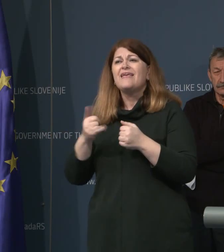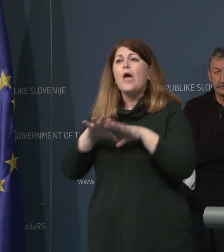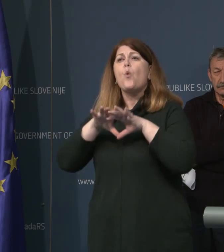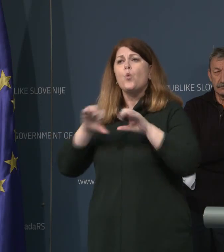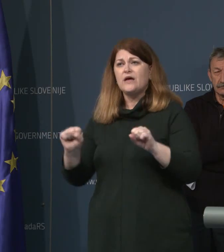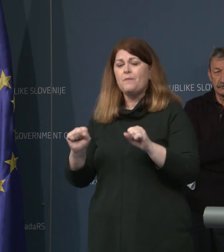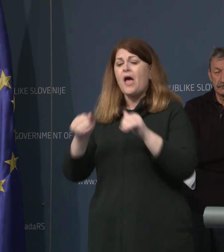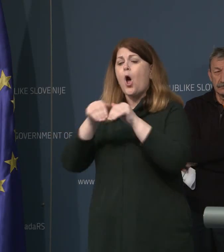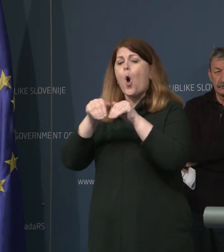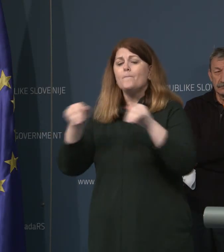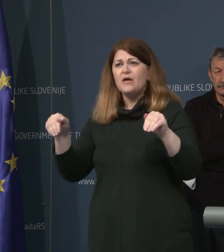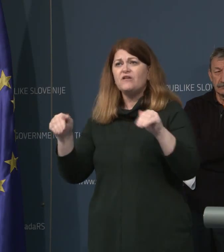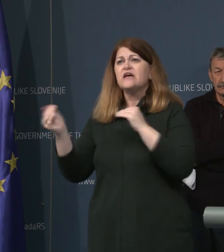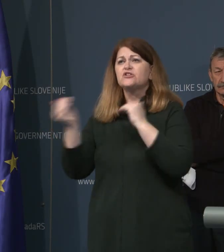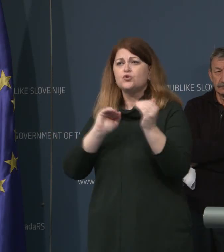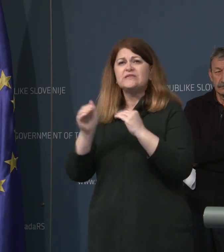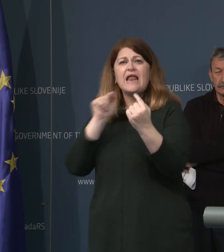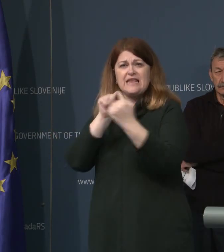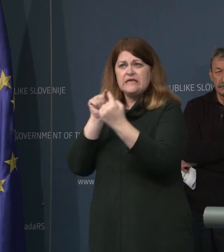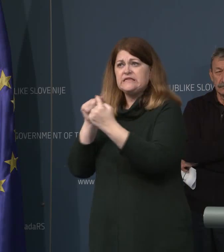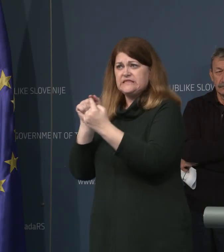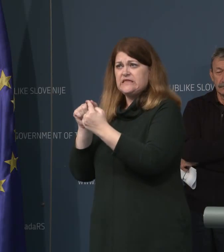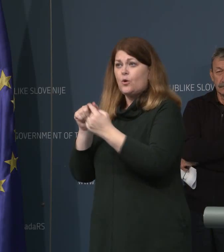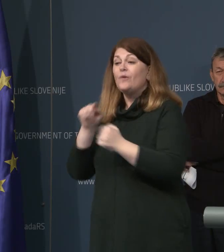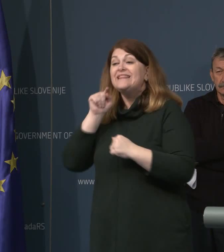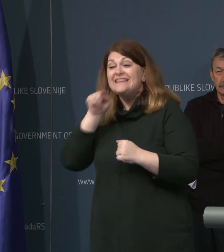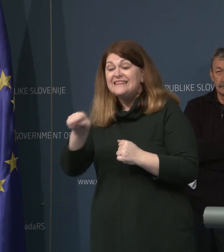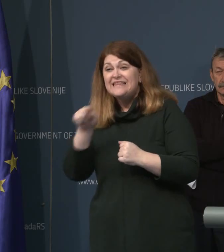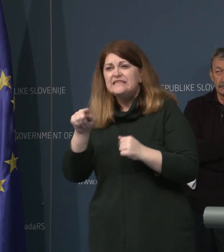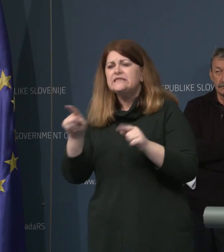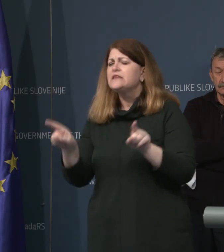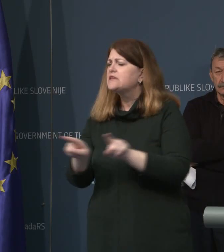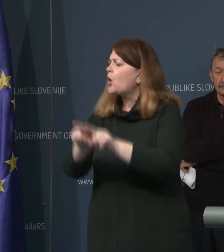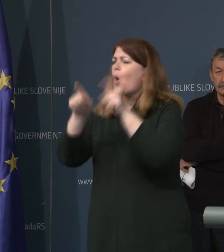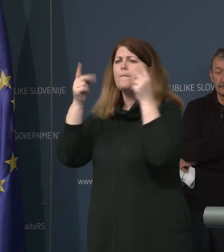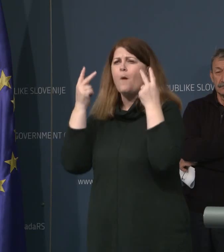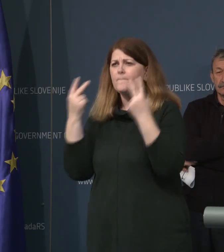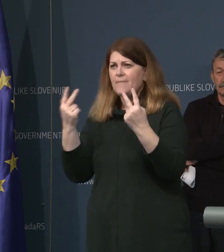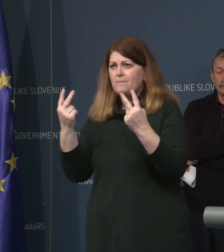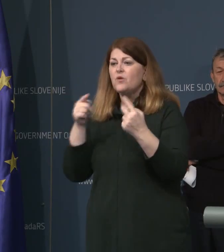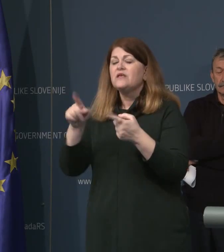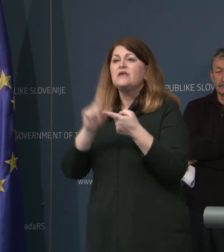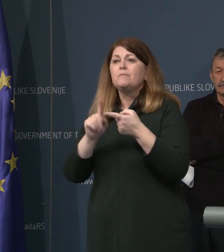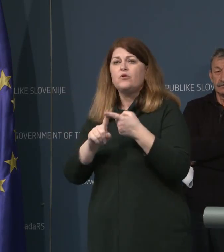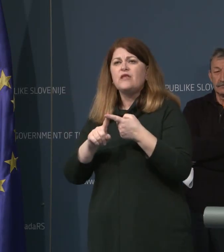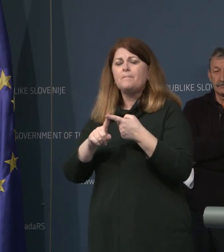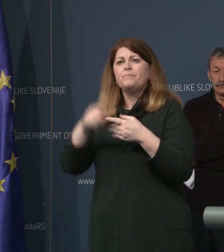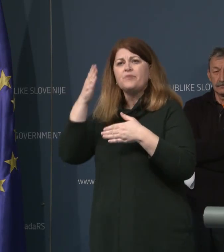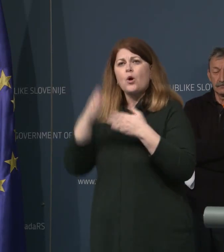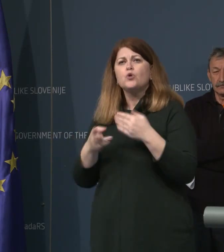ukrep omejevanja socialnih stikov tisti tako pomemben, ki potem v končni